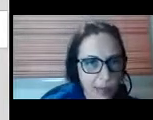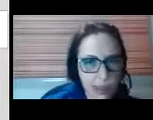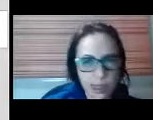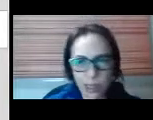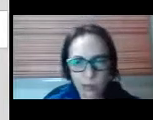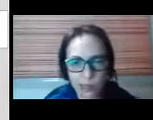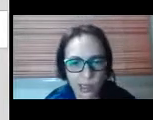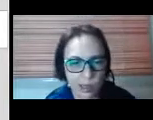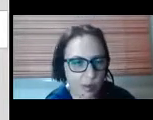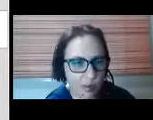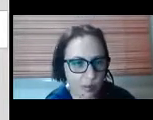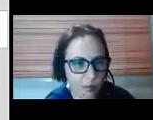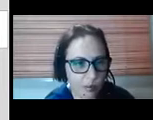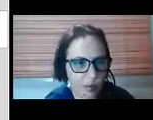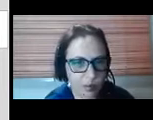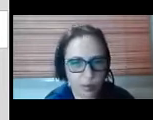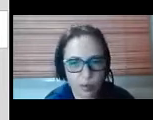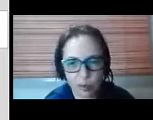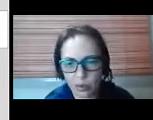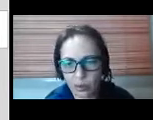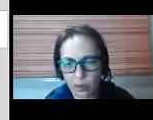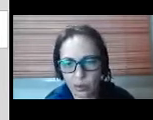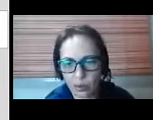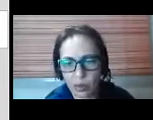¿Se ve ya, verdad, la presentación?